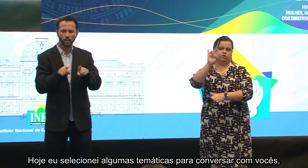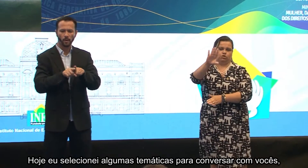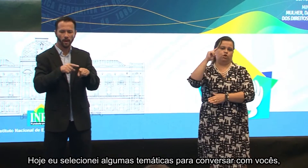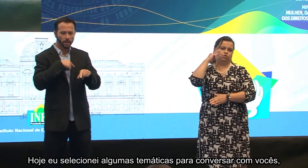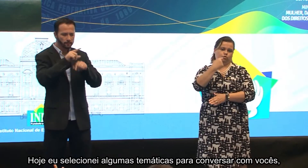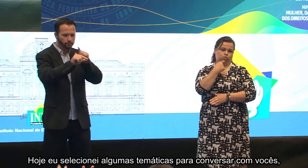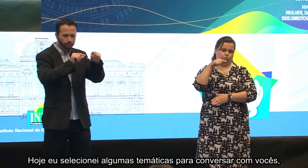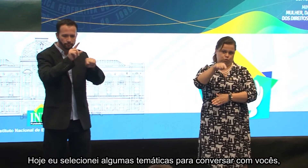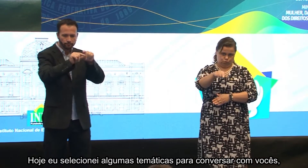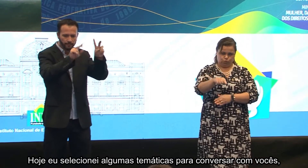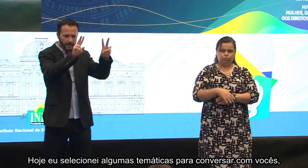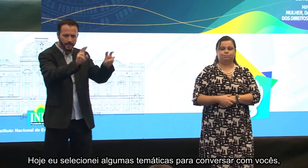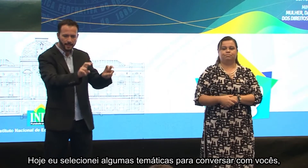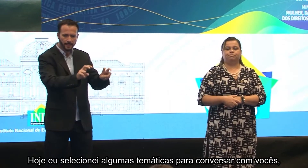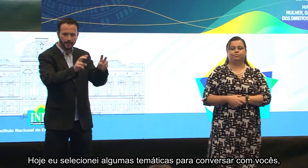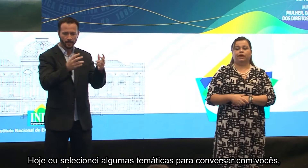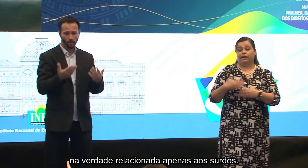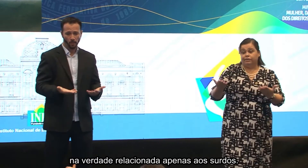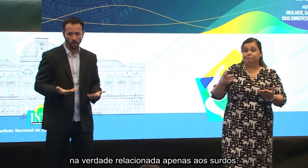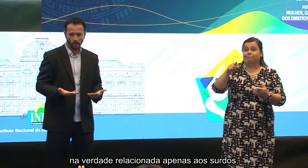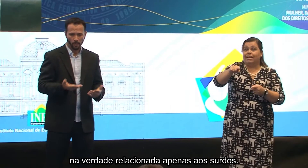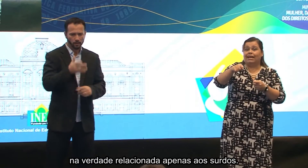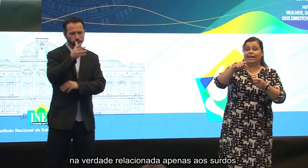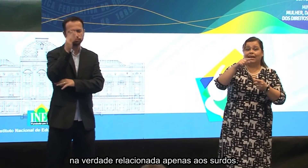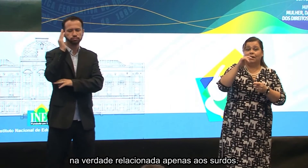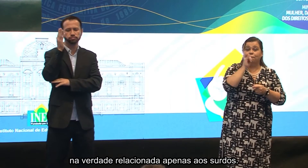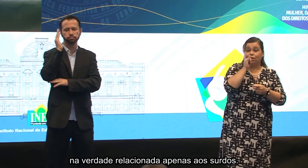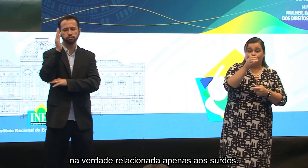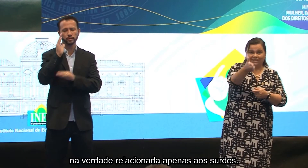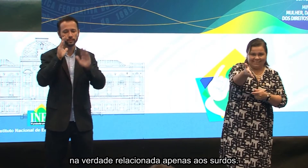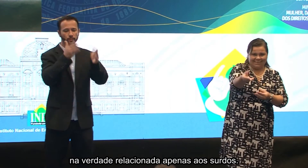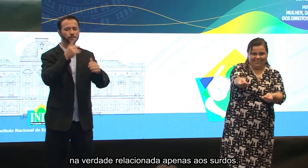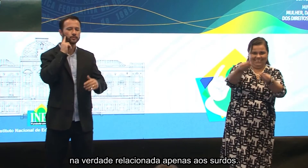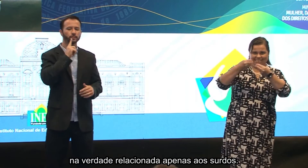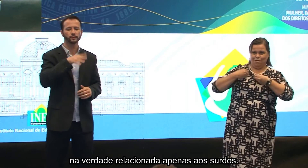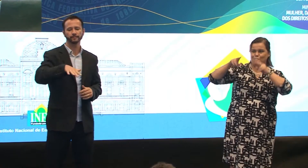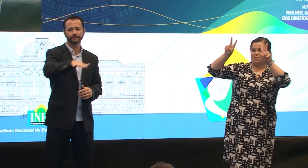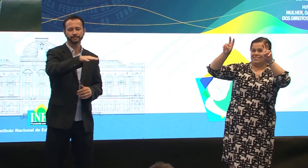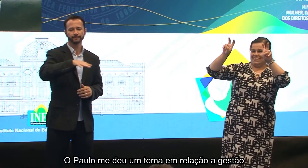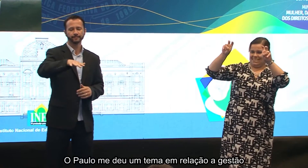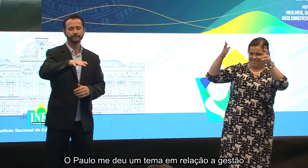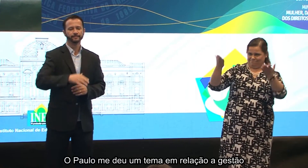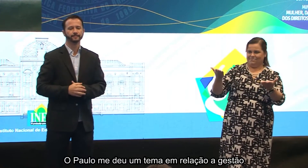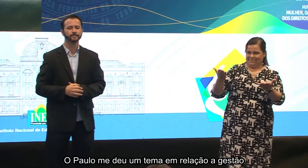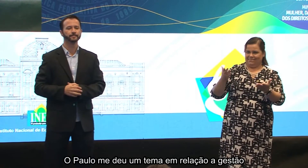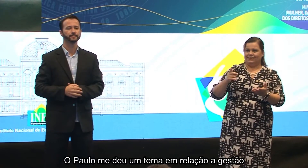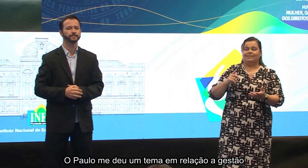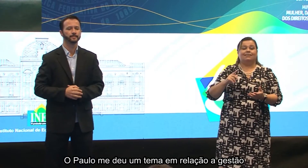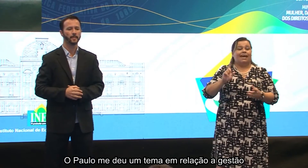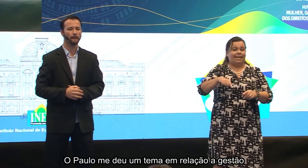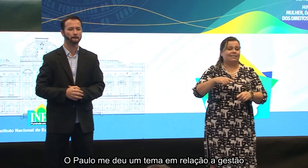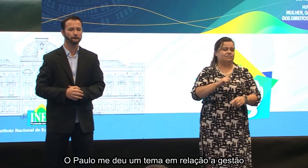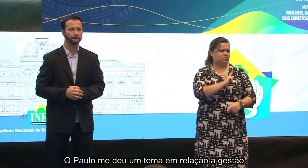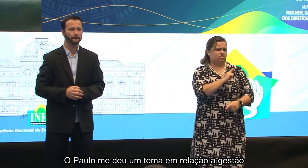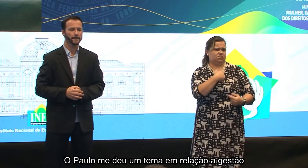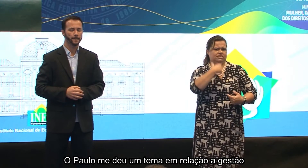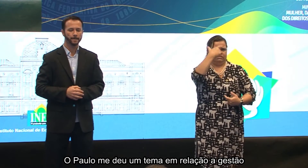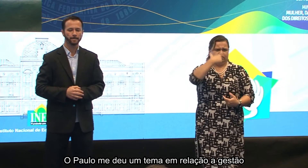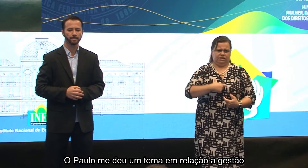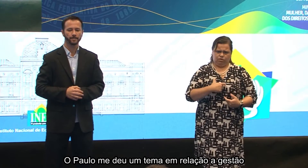algumas temáticas para conversar com vocês, na verdade relacionada apenas aos surdos. Então, o Paulo me deu um